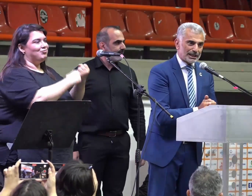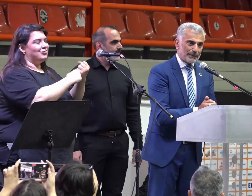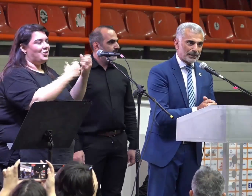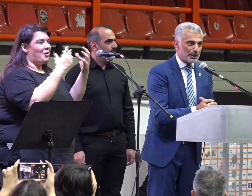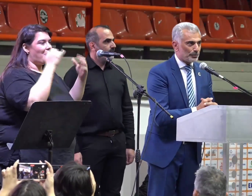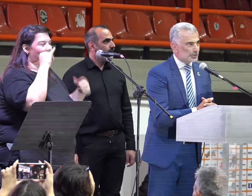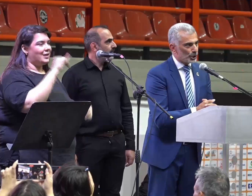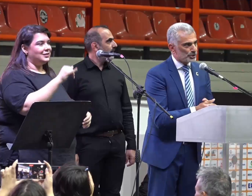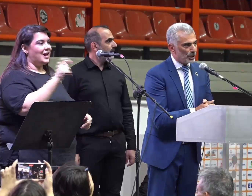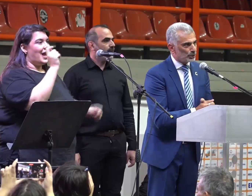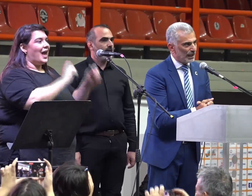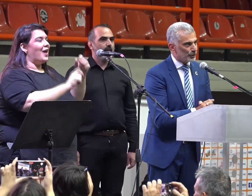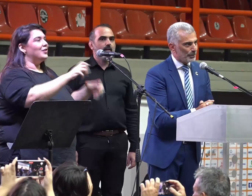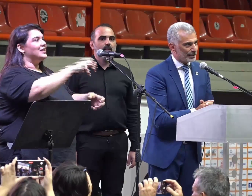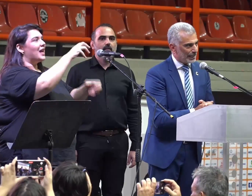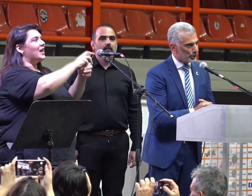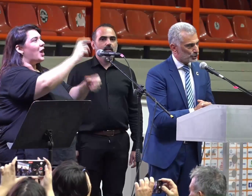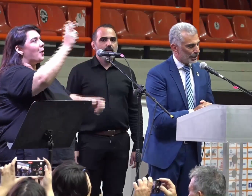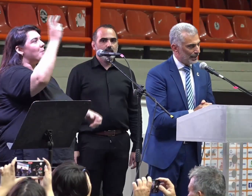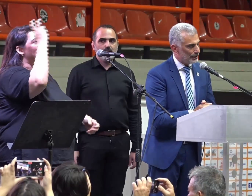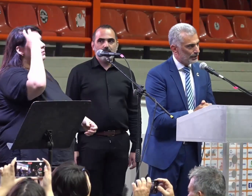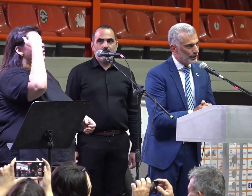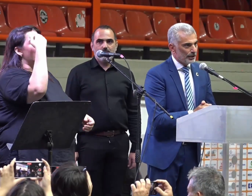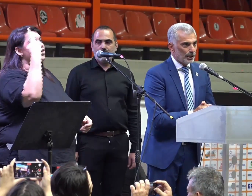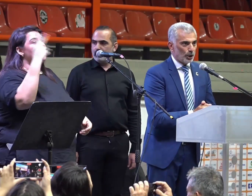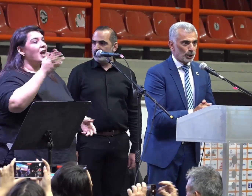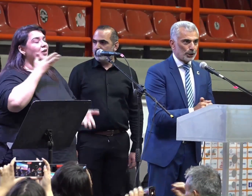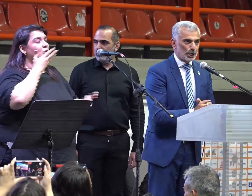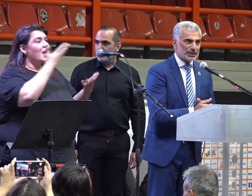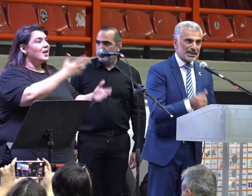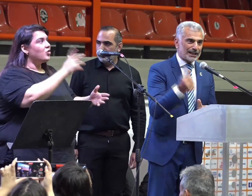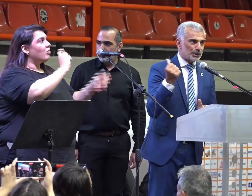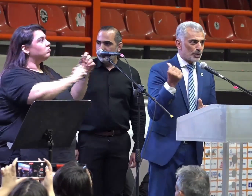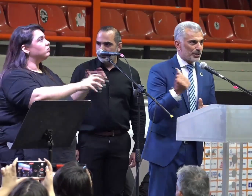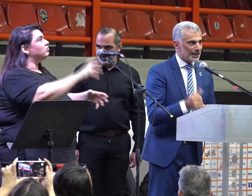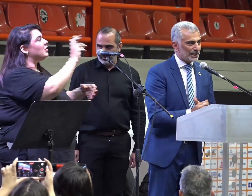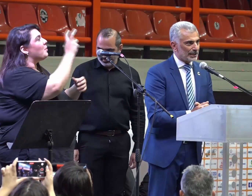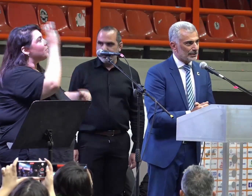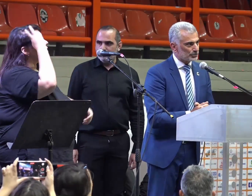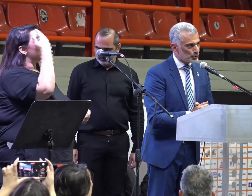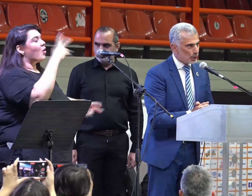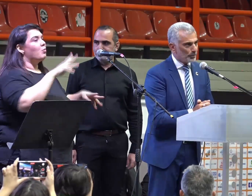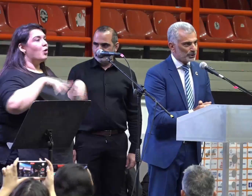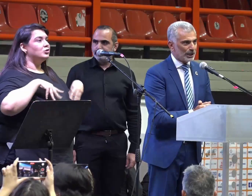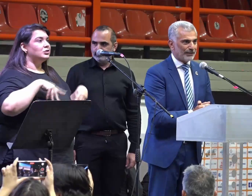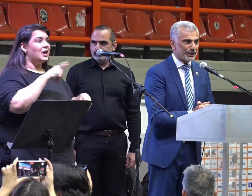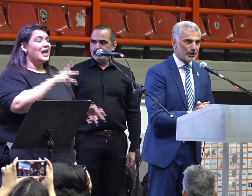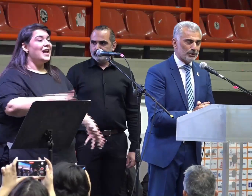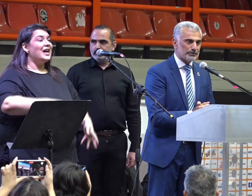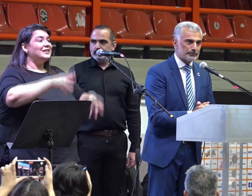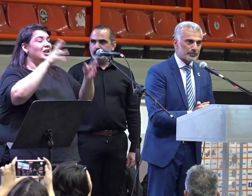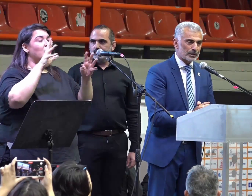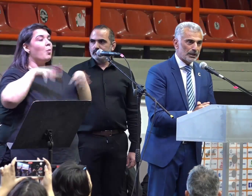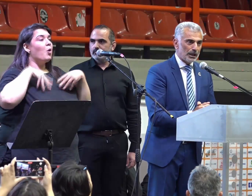φτιάχνοντας ένα μνημείο ποντίων στην πόλη του Λαβρίου με δικά του έξοδα, ολοκληρώνοντας ένα κτίριο που είδατε του Συλλόγου Ποντίων